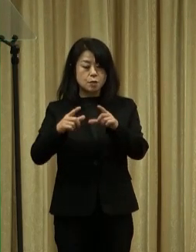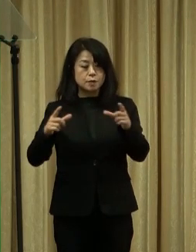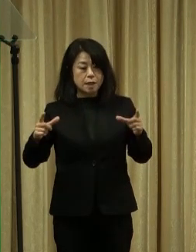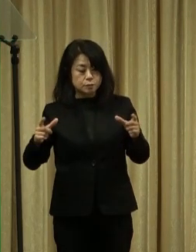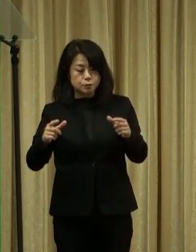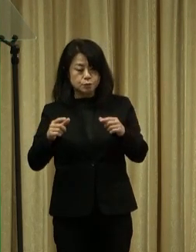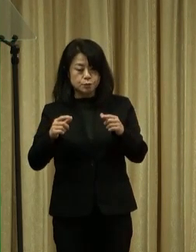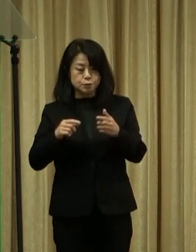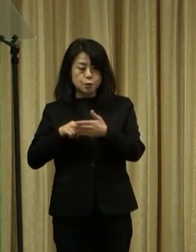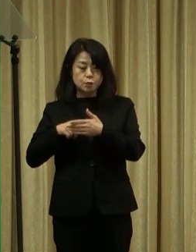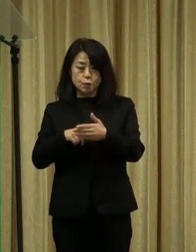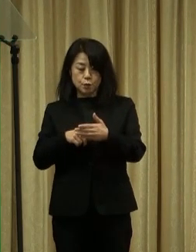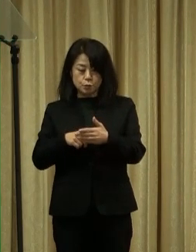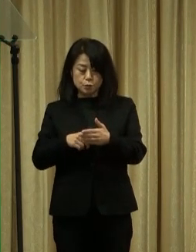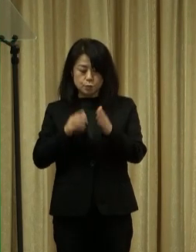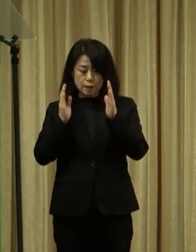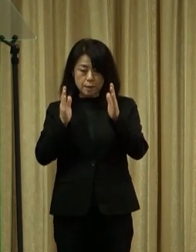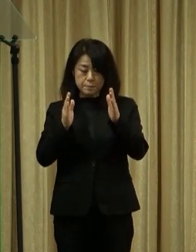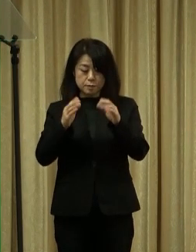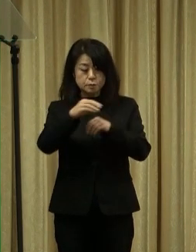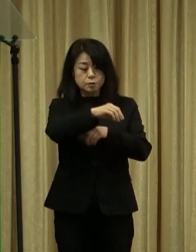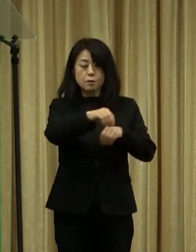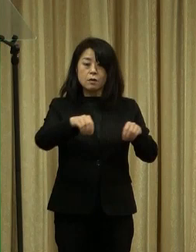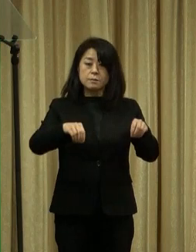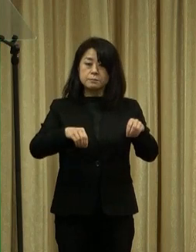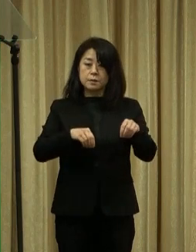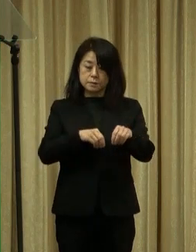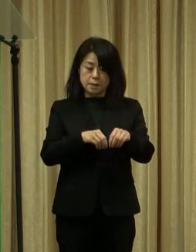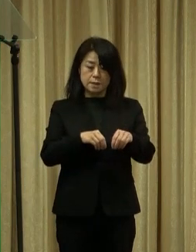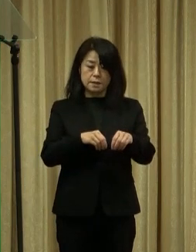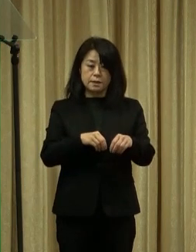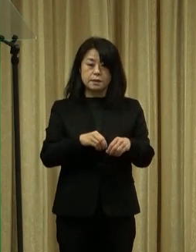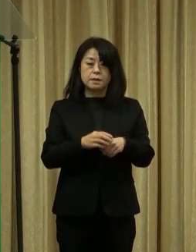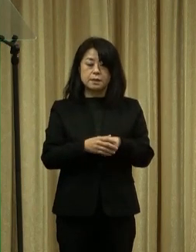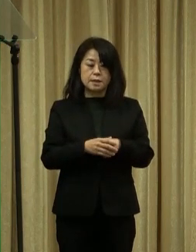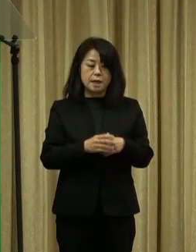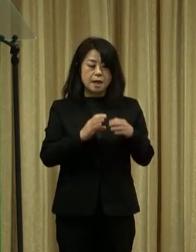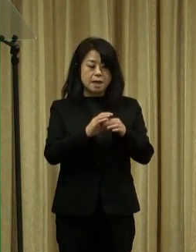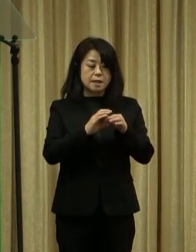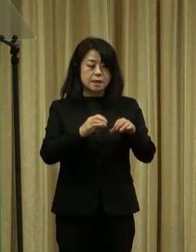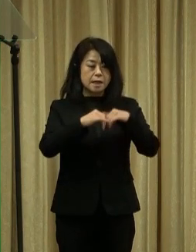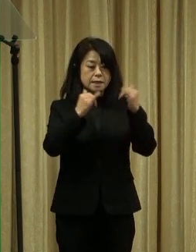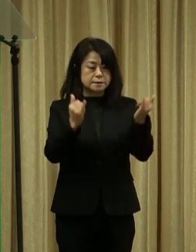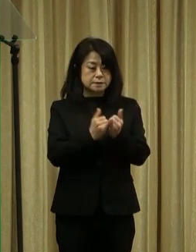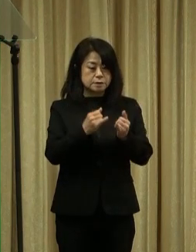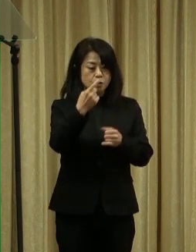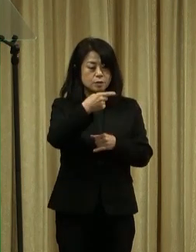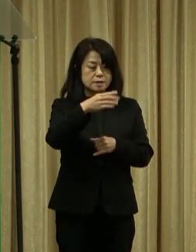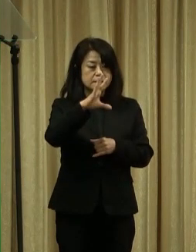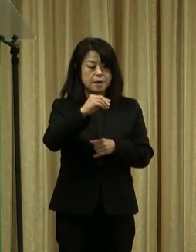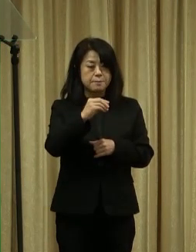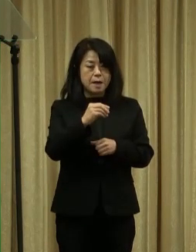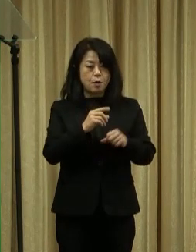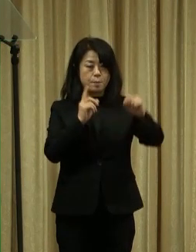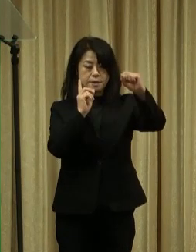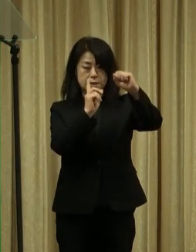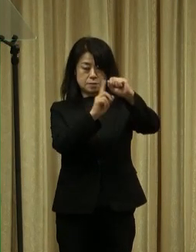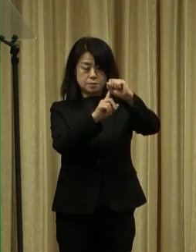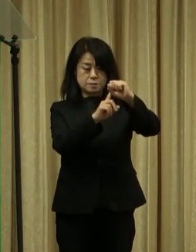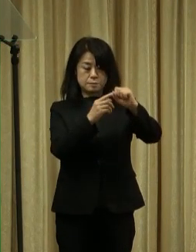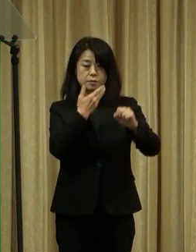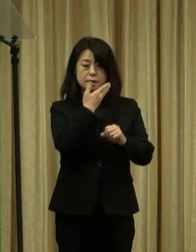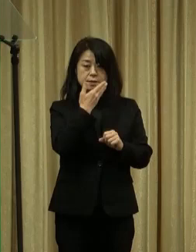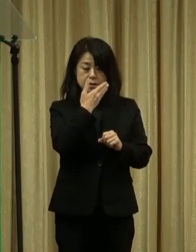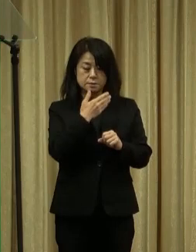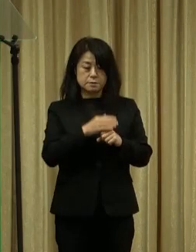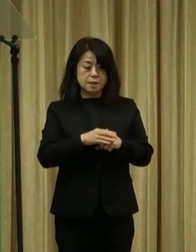は惜しまない一方で、やはり、もう一つ大切なのが関係人口1000万を目指すということです。関係